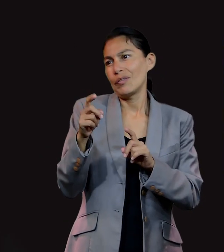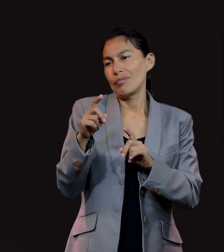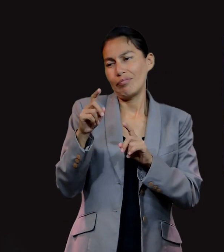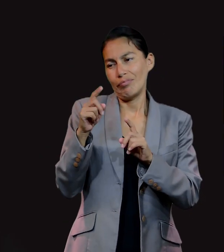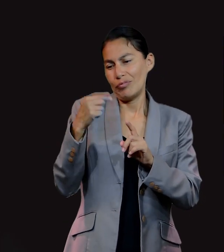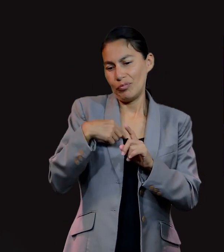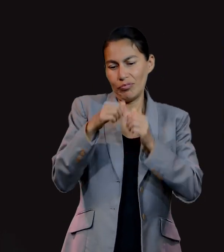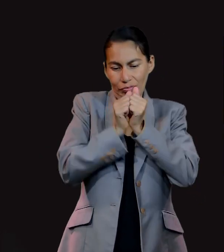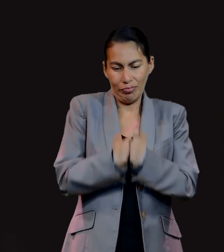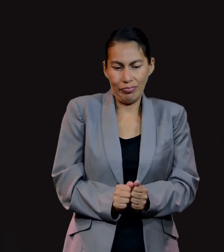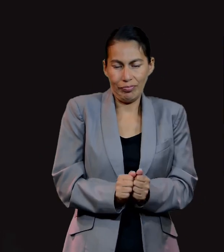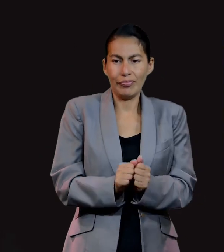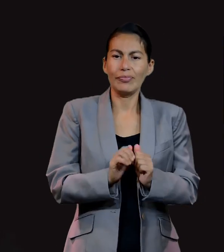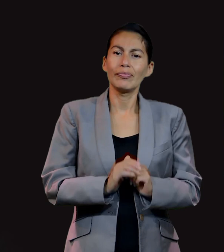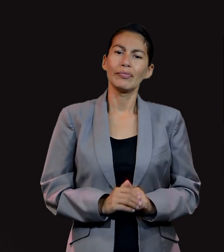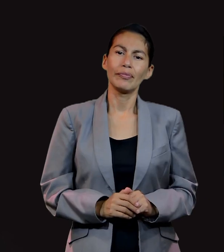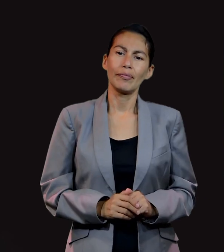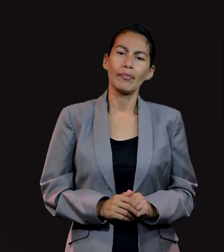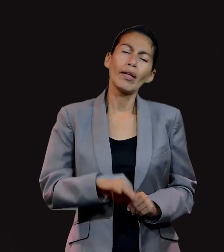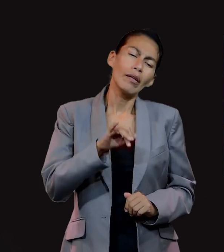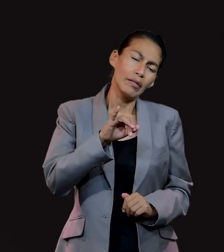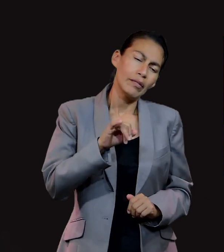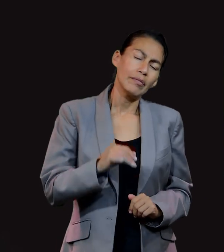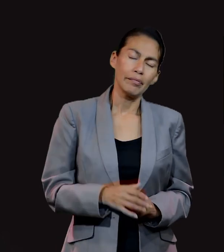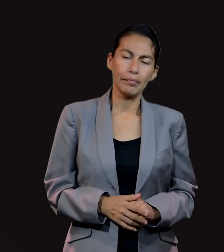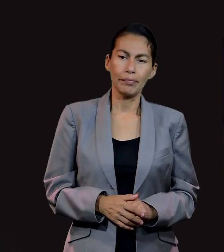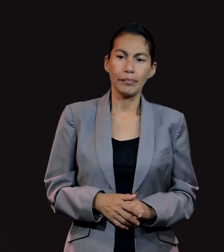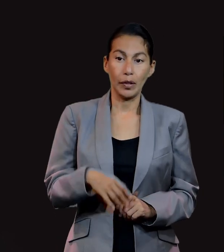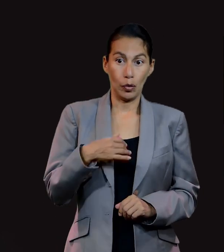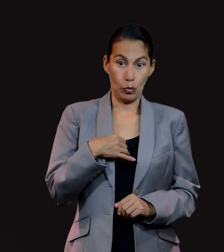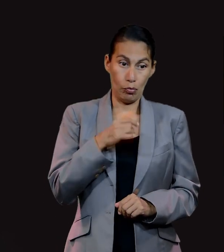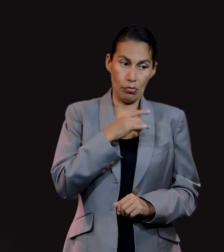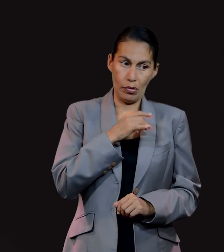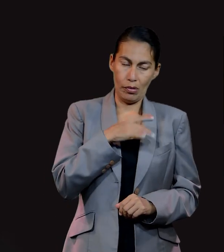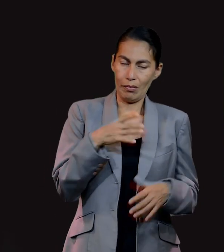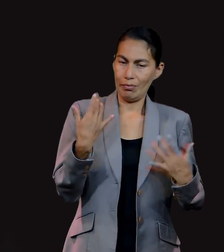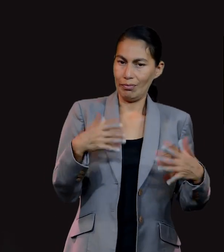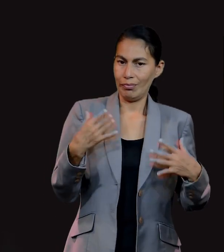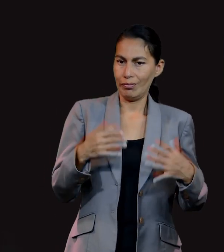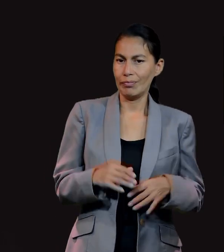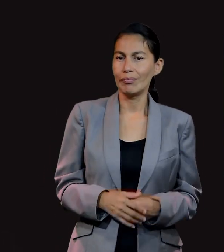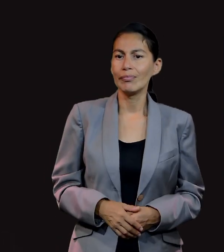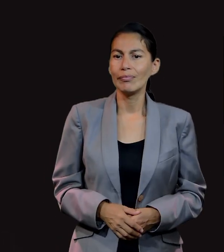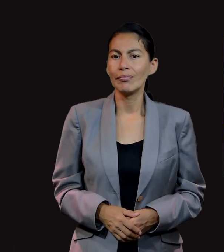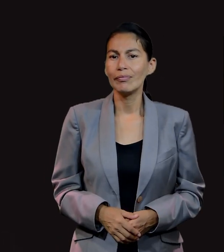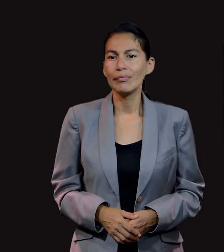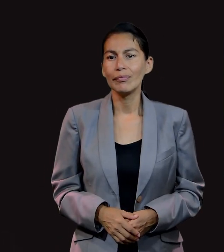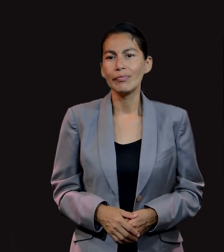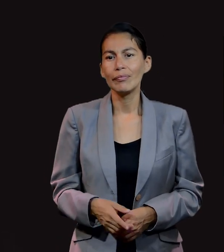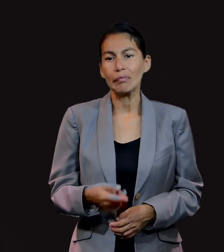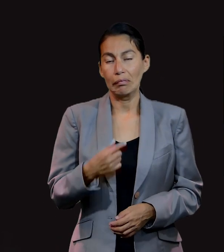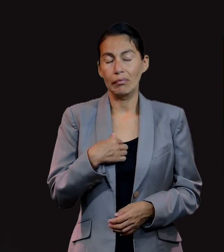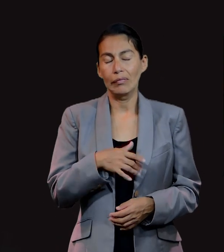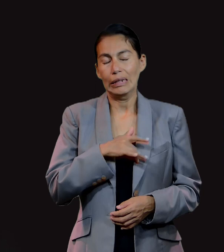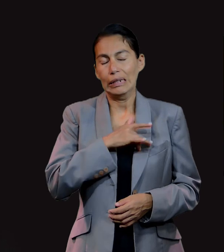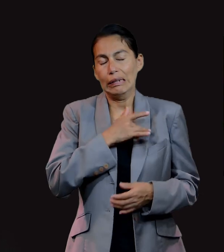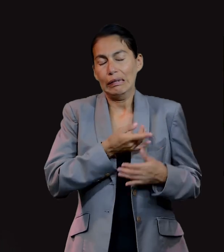entonces no nos saques de aquí algo parecido si digamos yo tenía miedo